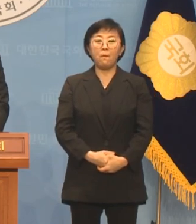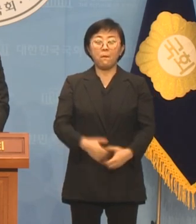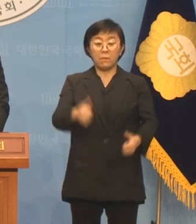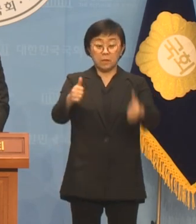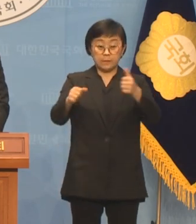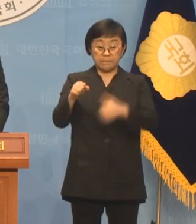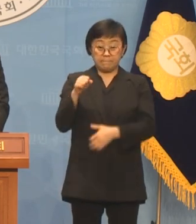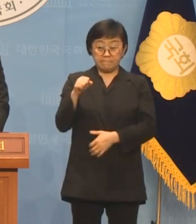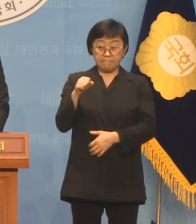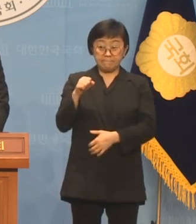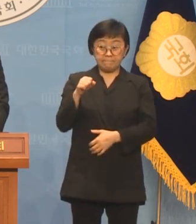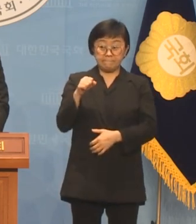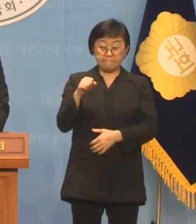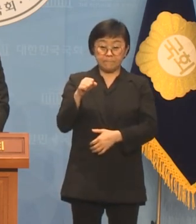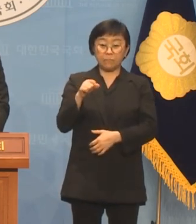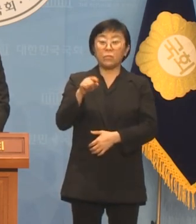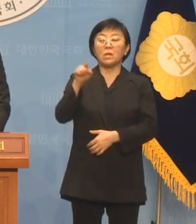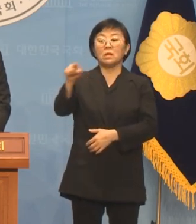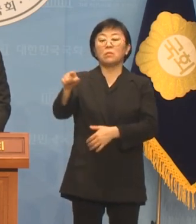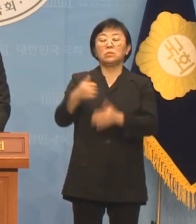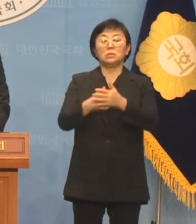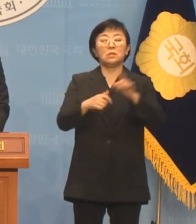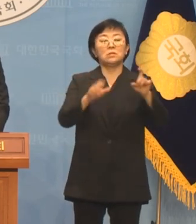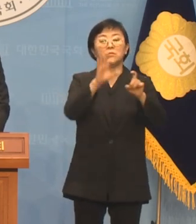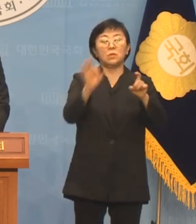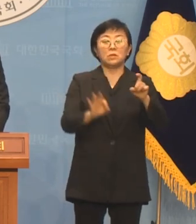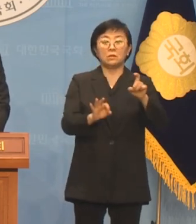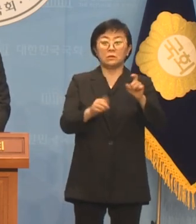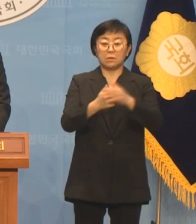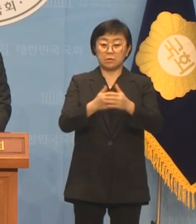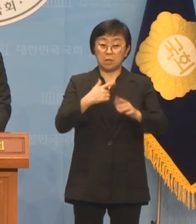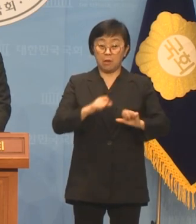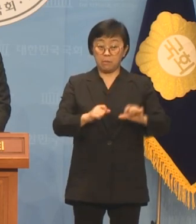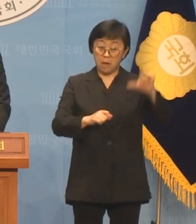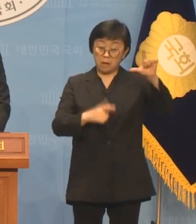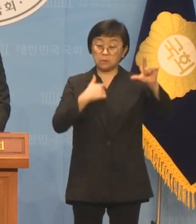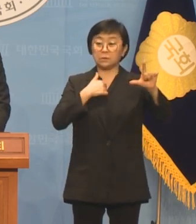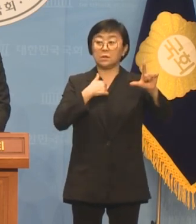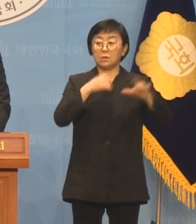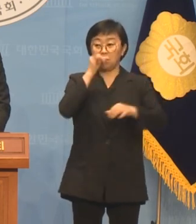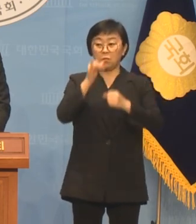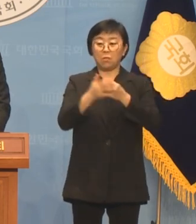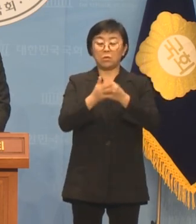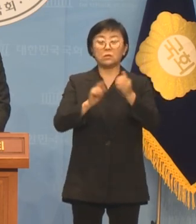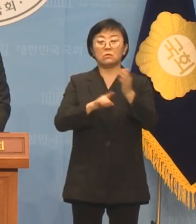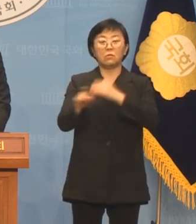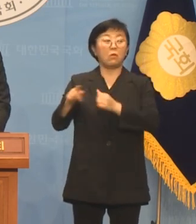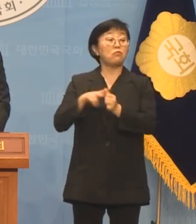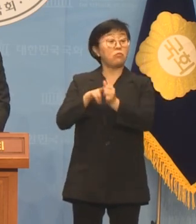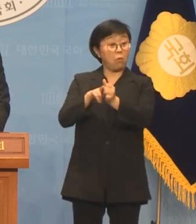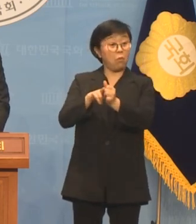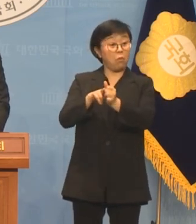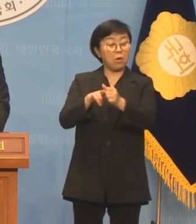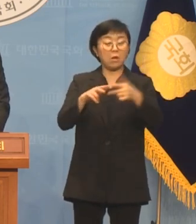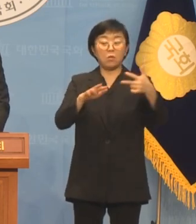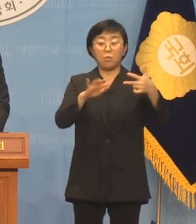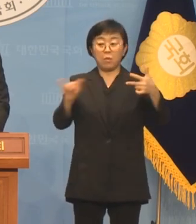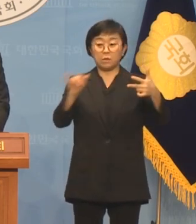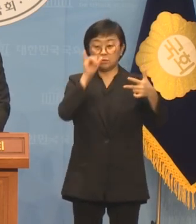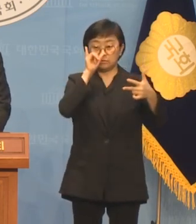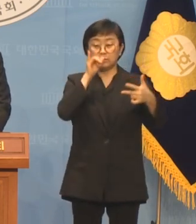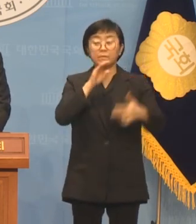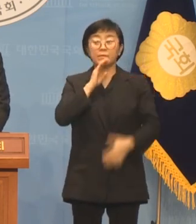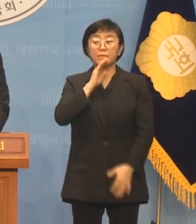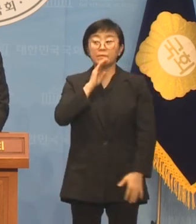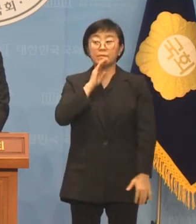경쟁력이 상대 후보보다 10% 이상 높은 현역의원이 있고 나머지 후보들이 7명이라도 있는데도